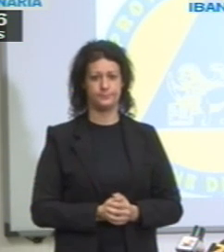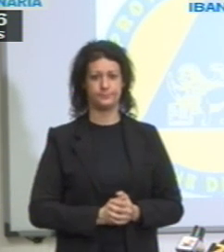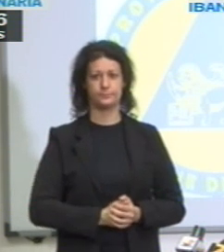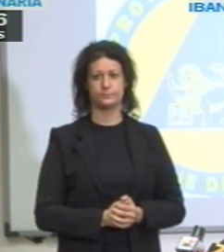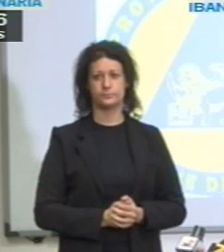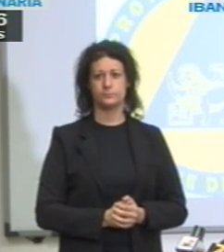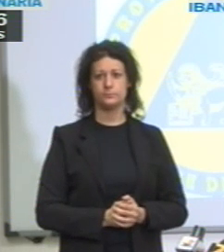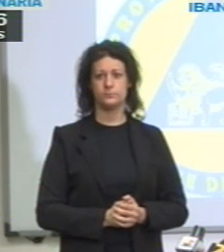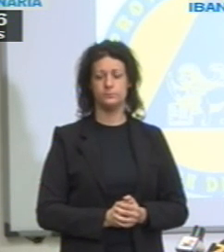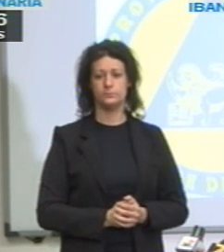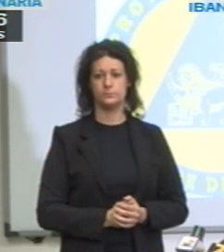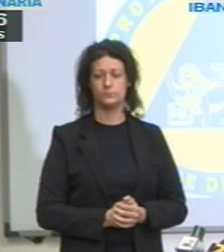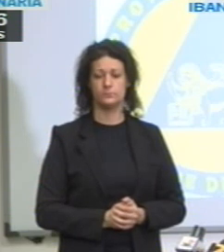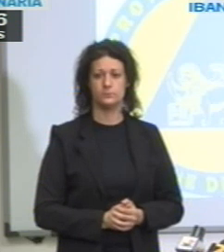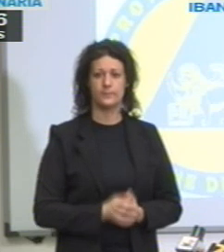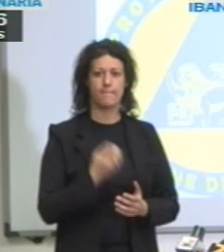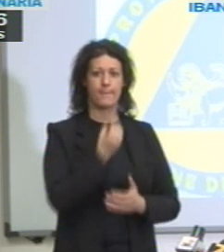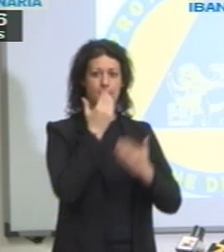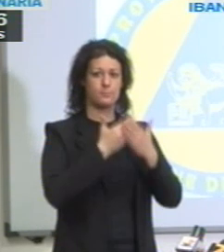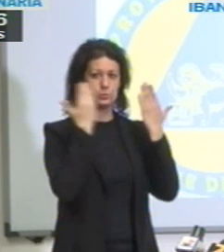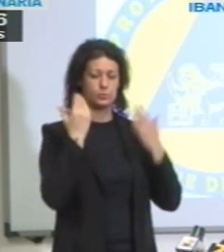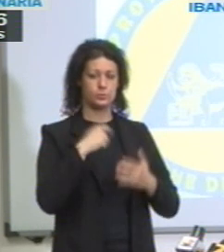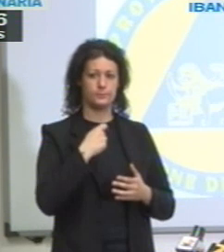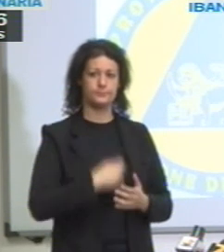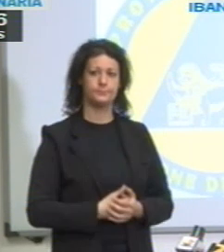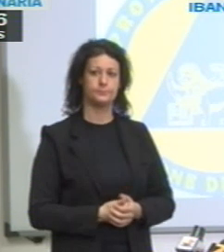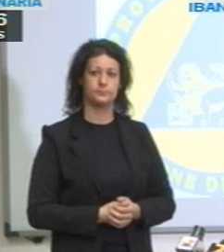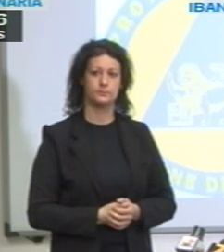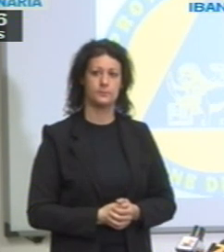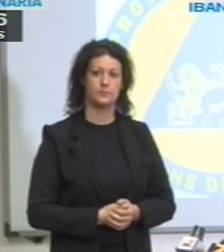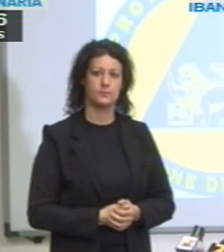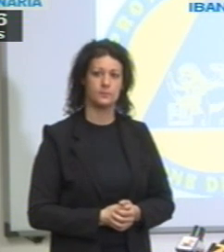Sky TG24. Ciao, ciao Gianfranco.